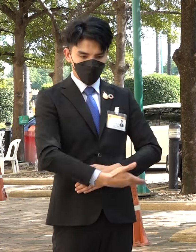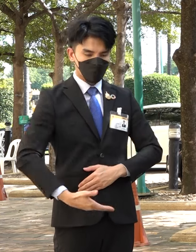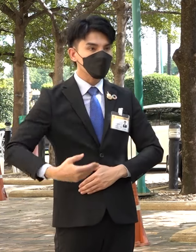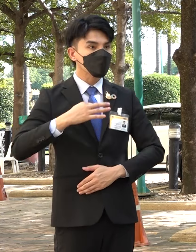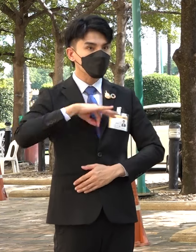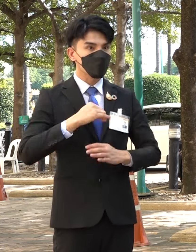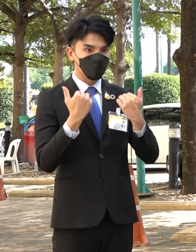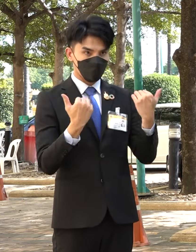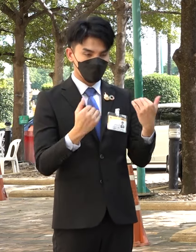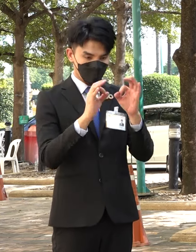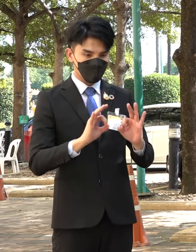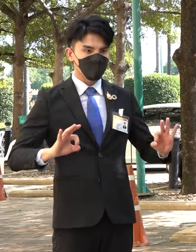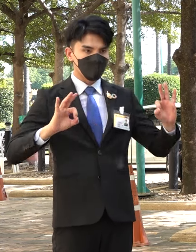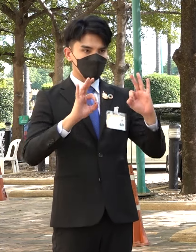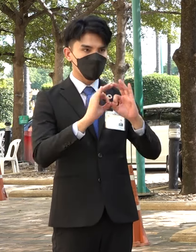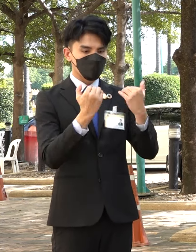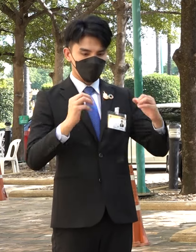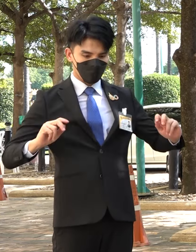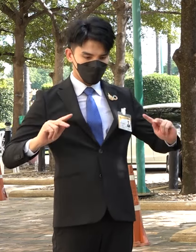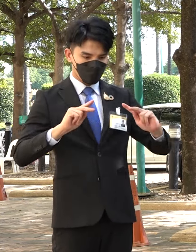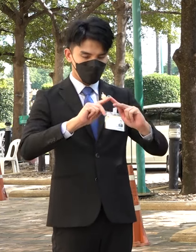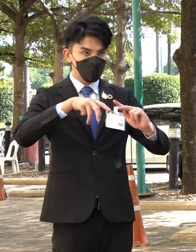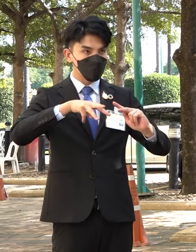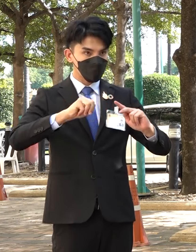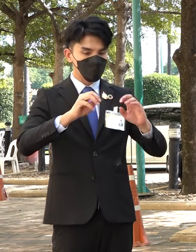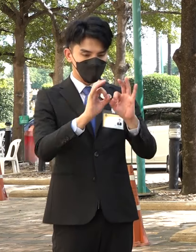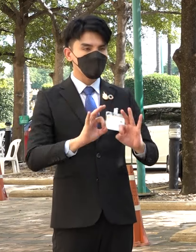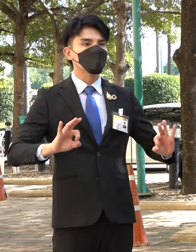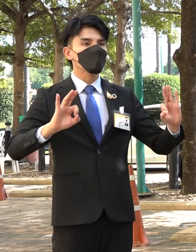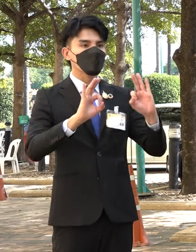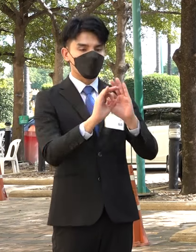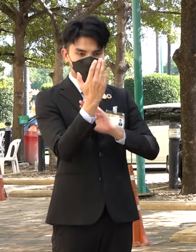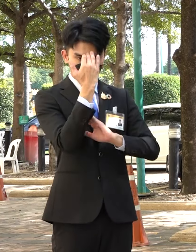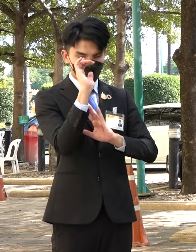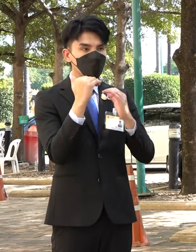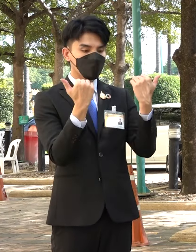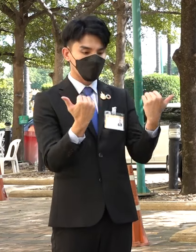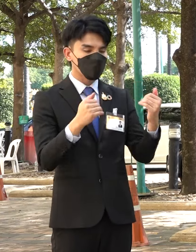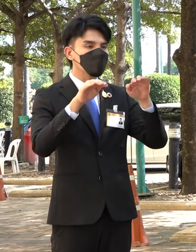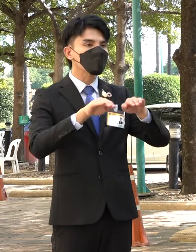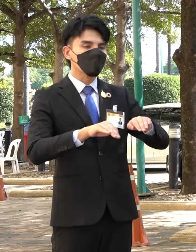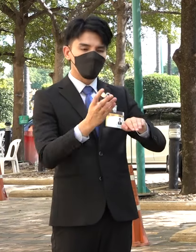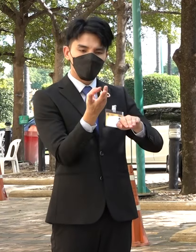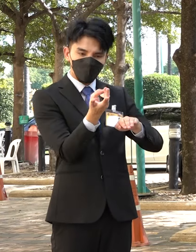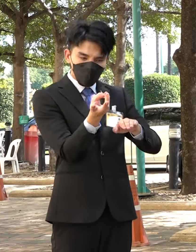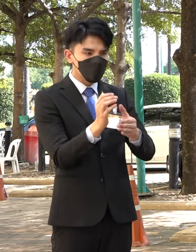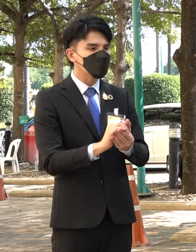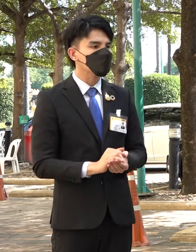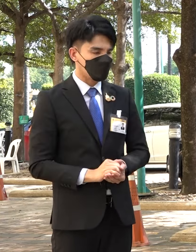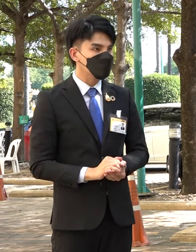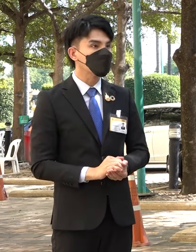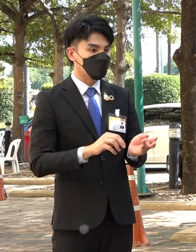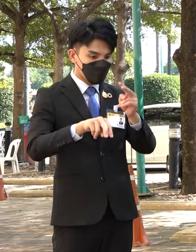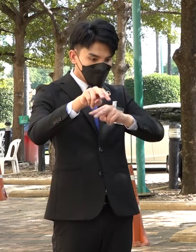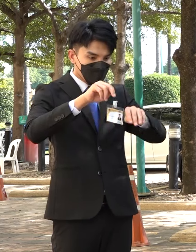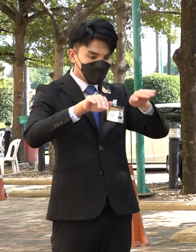จนั้นคือสิ่งที่สำคัญที่สุดที่กระทรวงพม.เรานะครับให้ความสำคัญเพราะว่าวันนี้ทรัพยากรเด็กเรามีน้อยลงทุกวันทุกวันการ